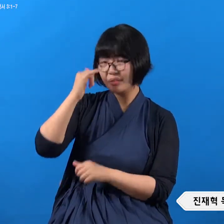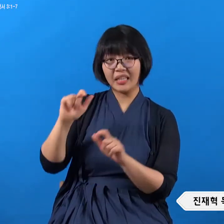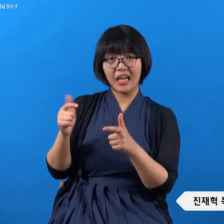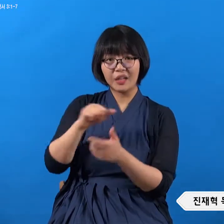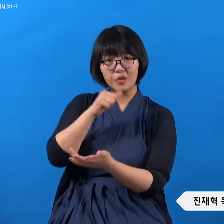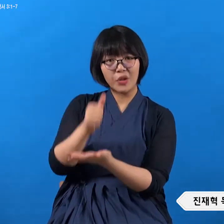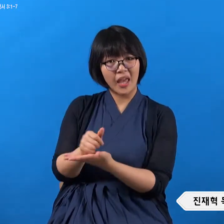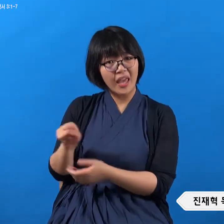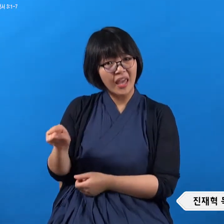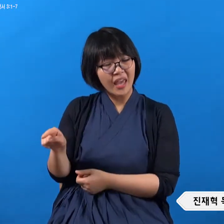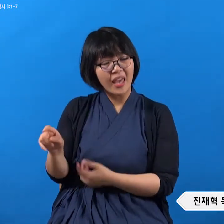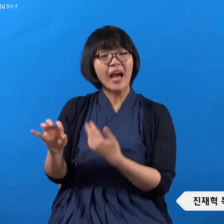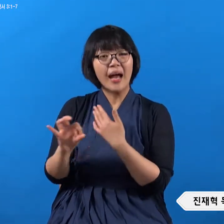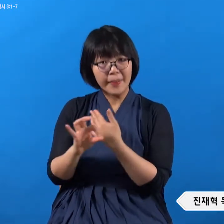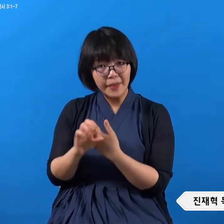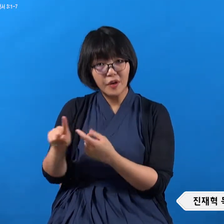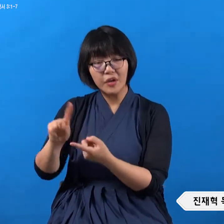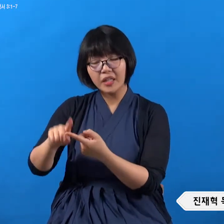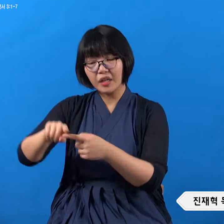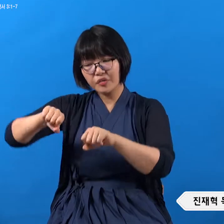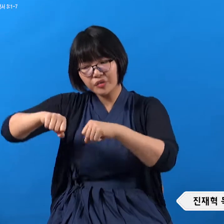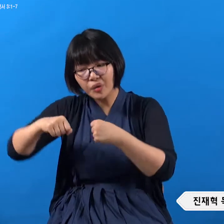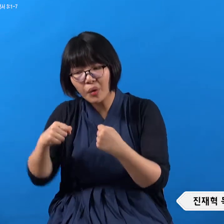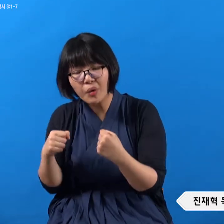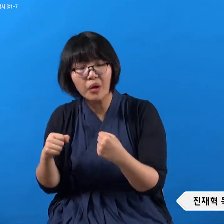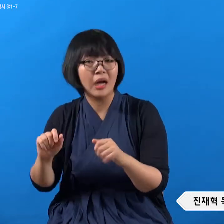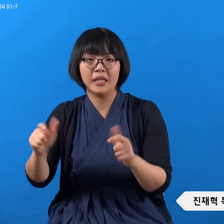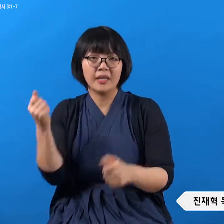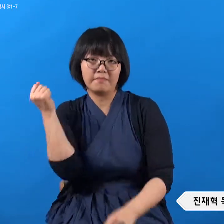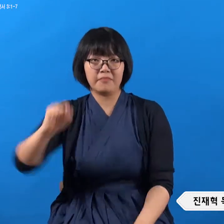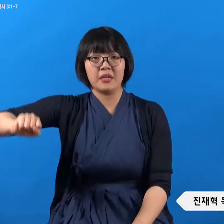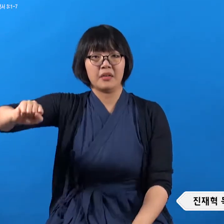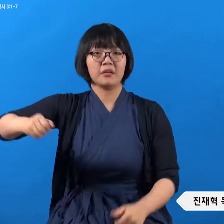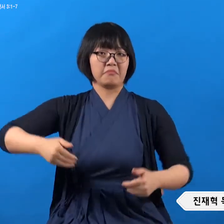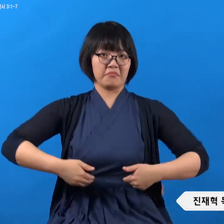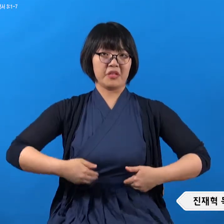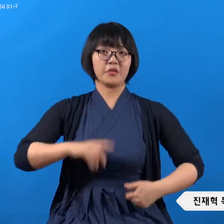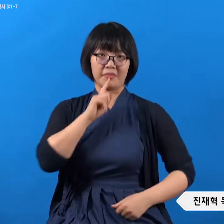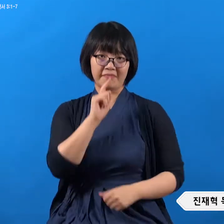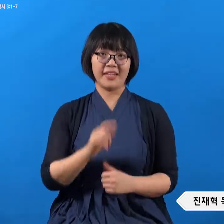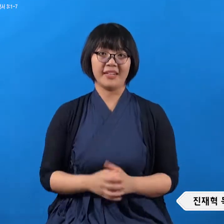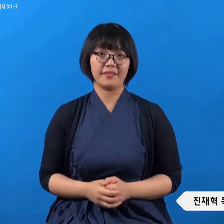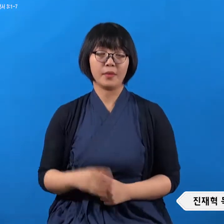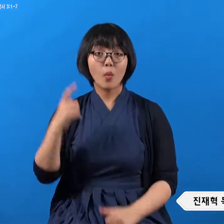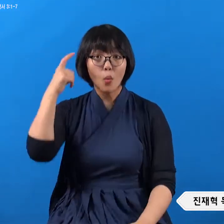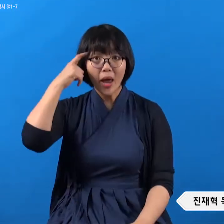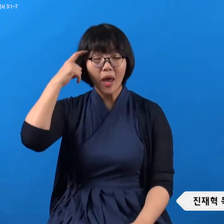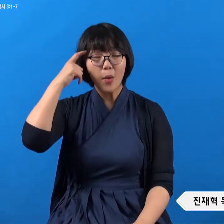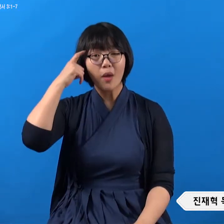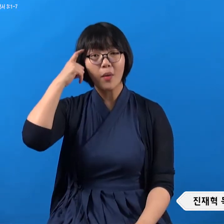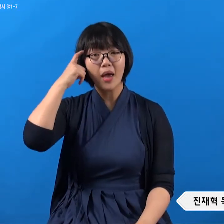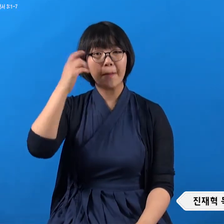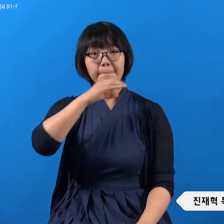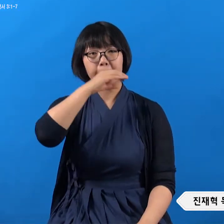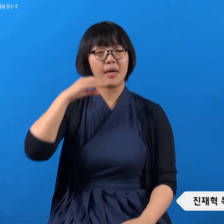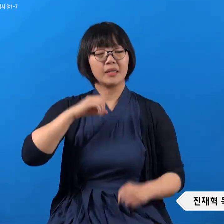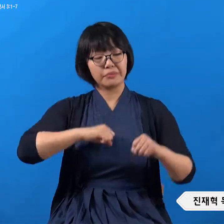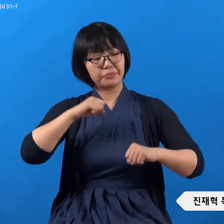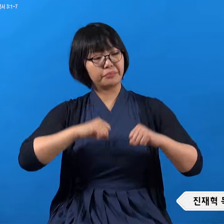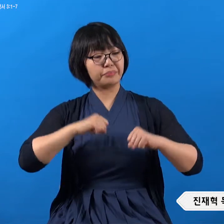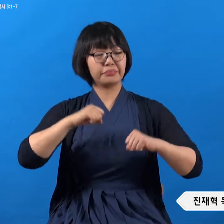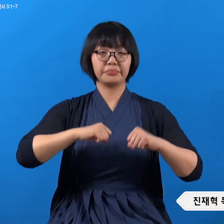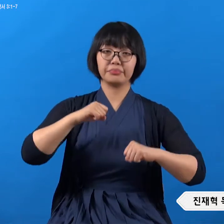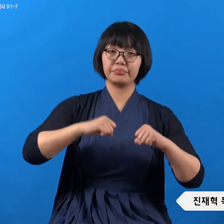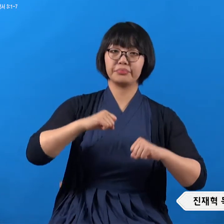그것이 죄라면 그것에 순종하지 않아야 함을 성경은 말씀합니다. 왜? 정결한 행실